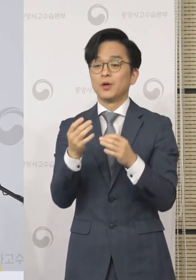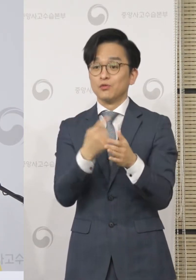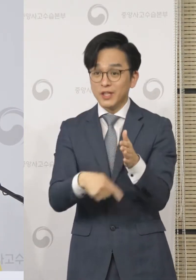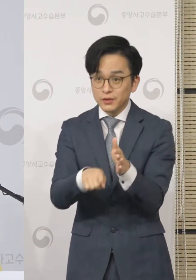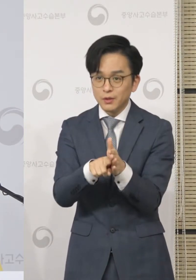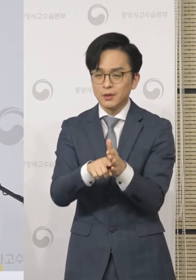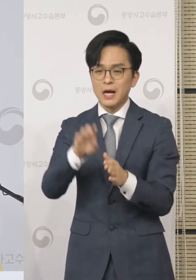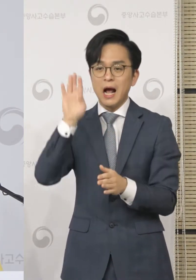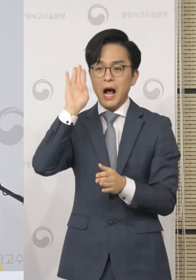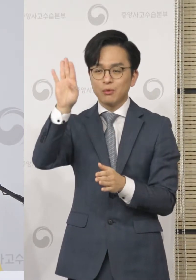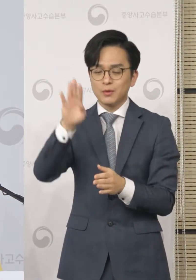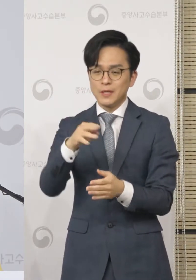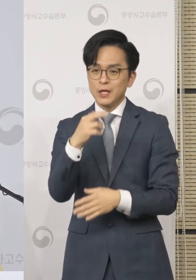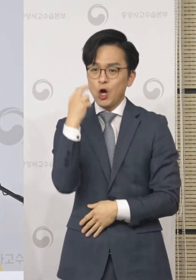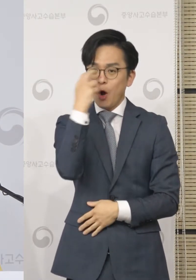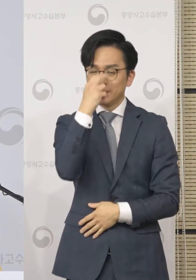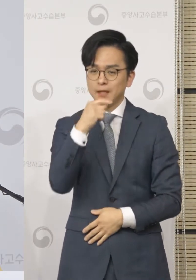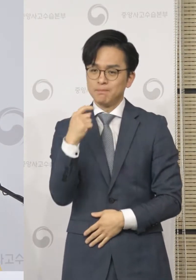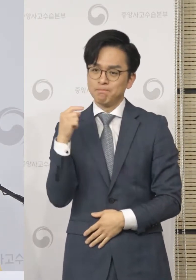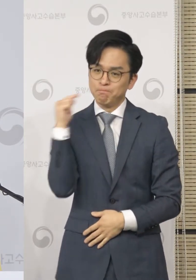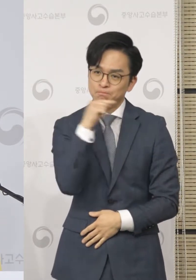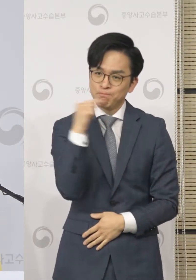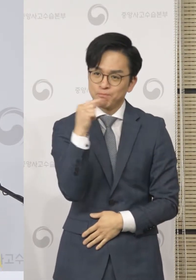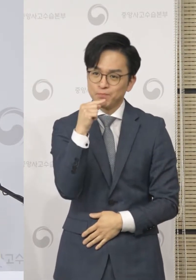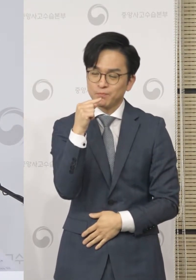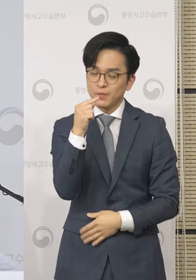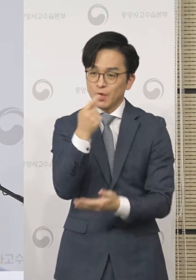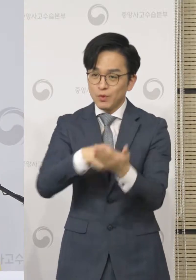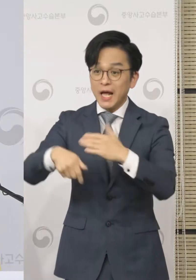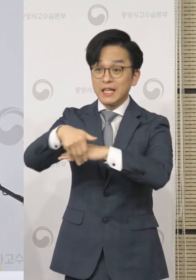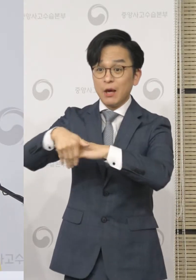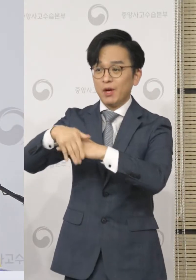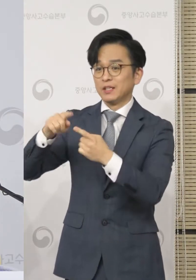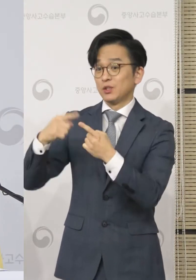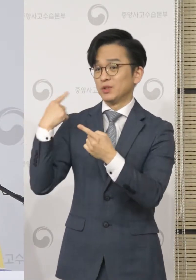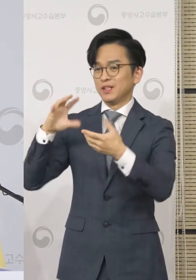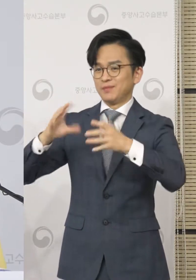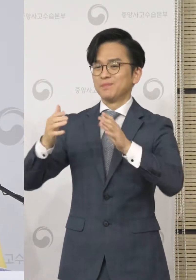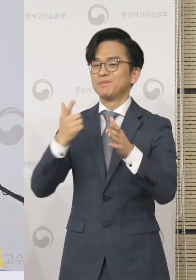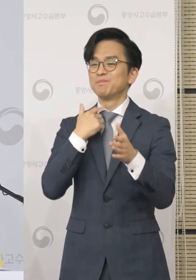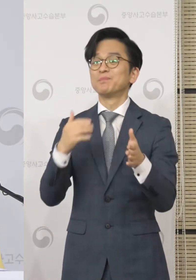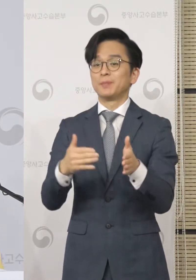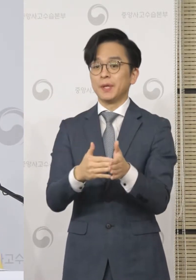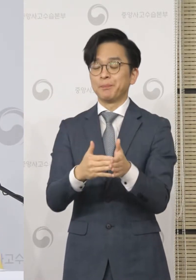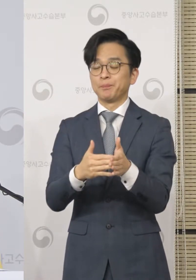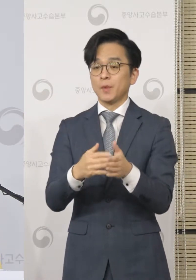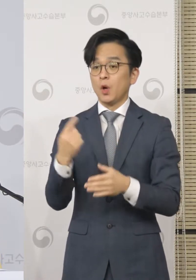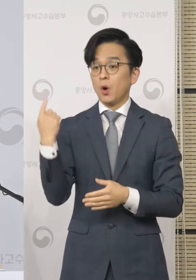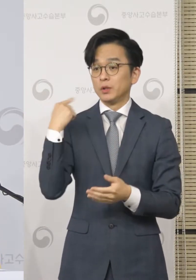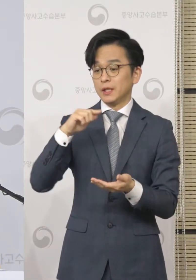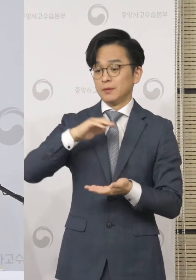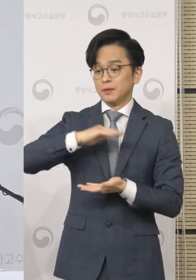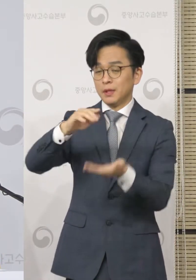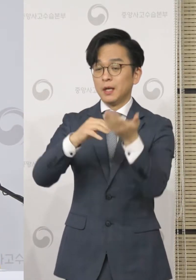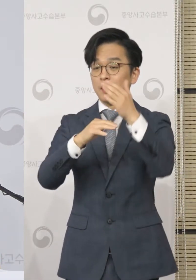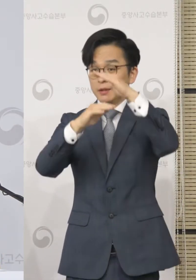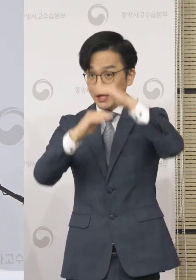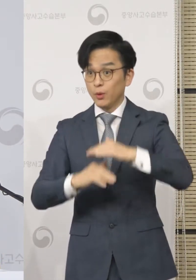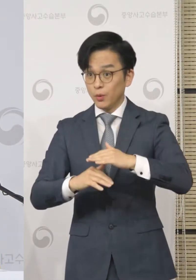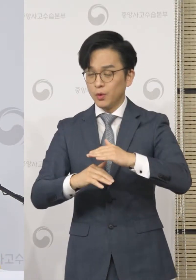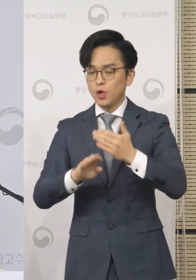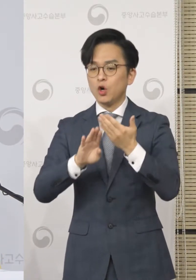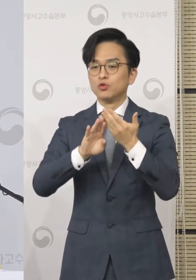위해 방역 체계를 한층 더 강화한다는 내용을 발표한 바 있습니다. 어제 발표 내용의